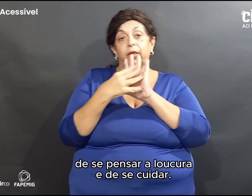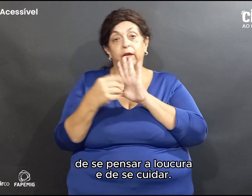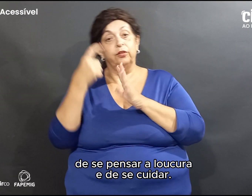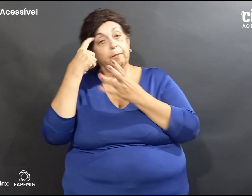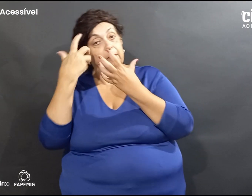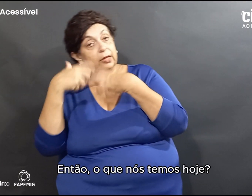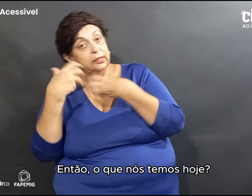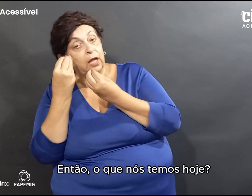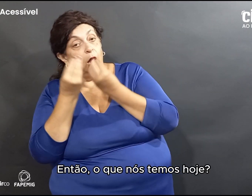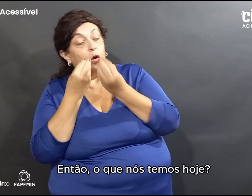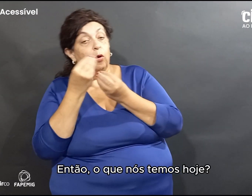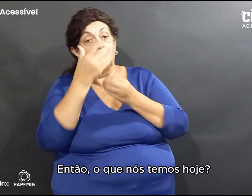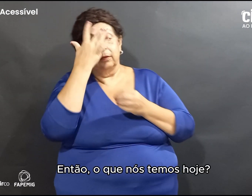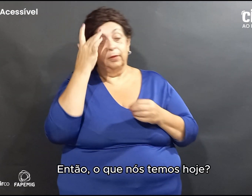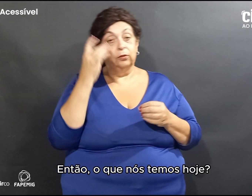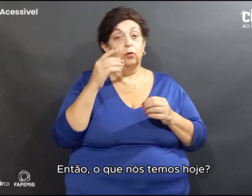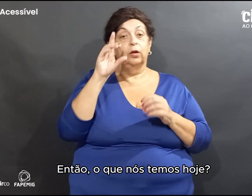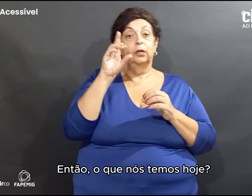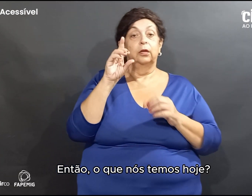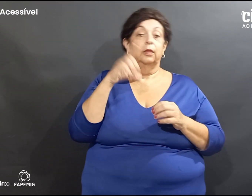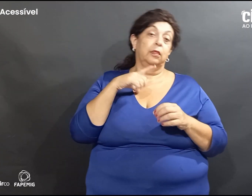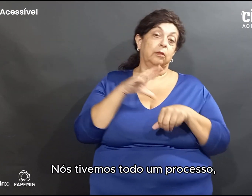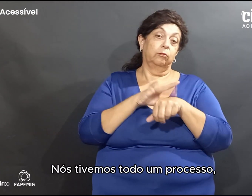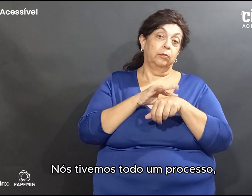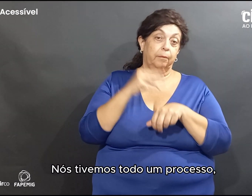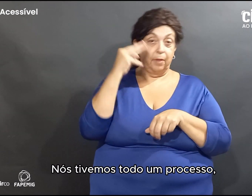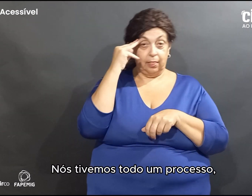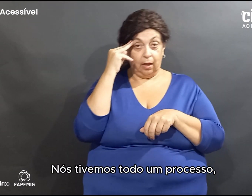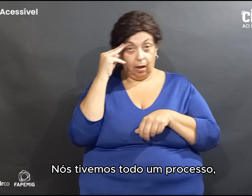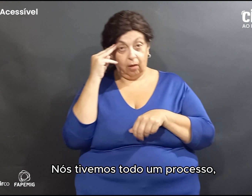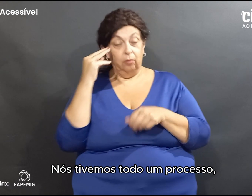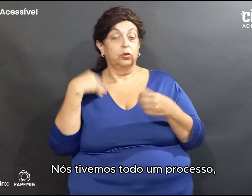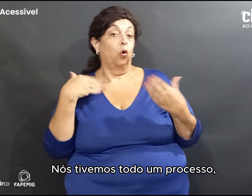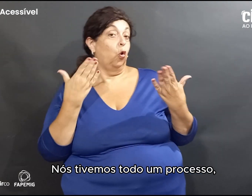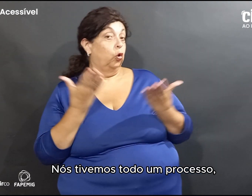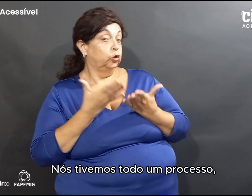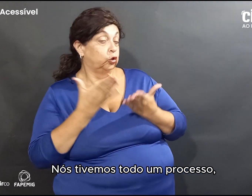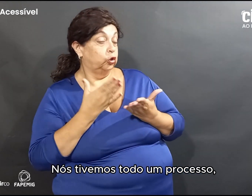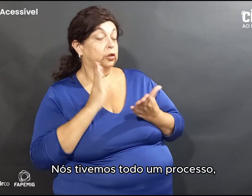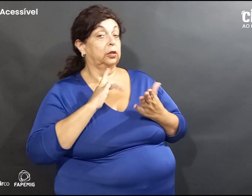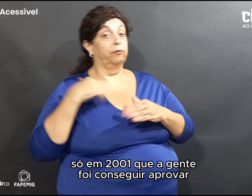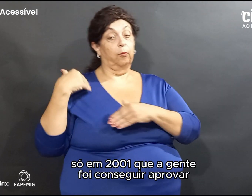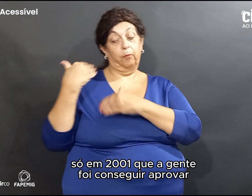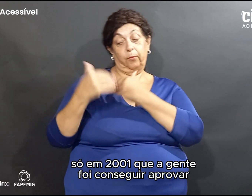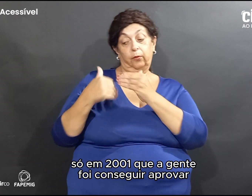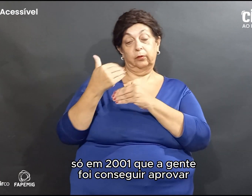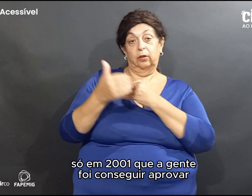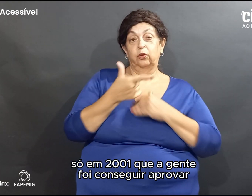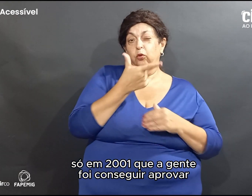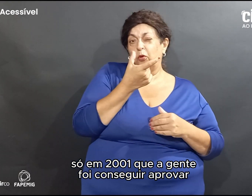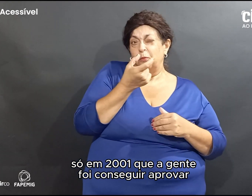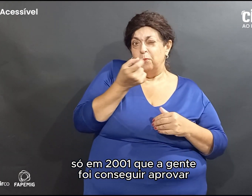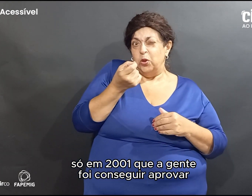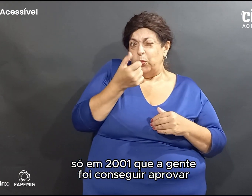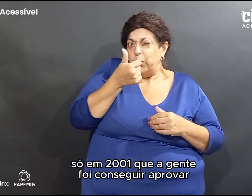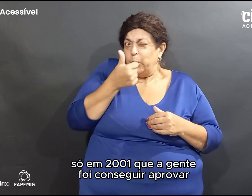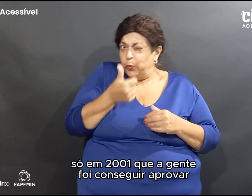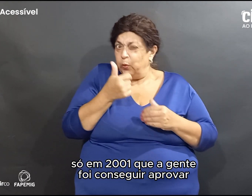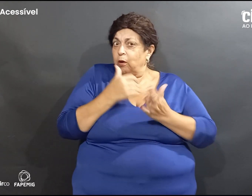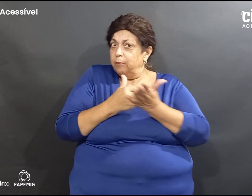cuidar. Então, o que nós temos hoje? Nós tivemos todo um processo, só em 2001, que a gente foi conseguir aprovar a